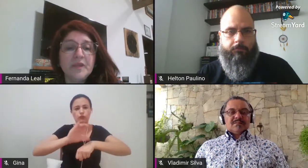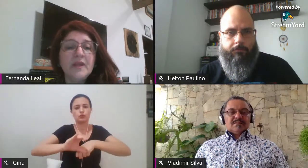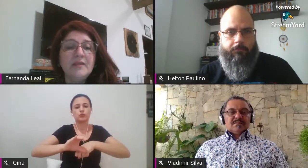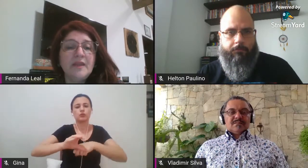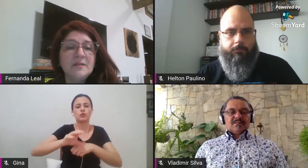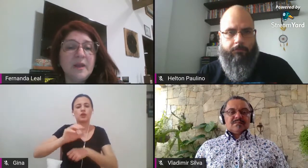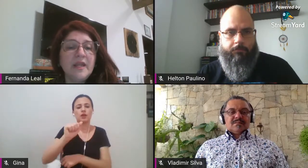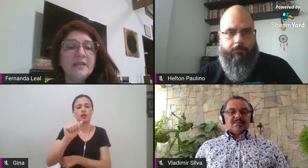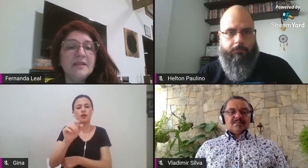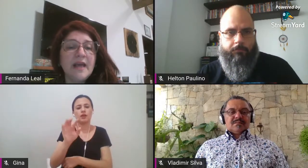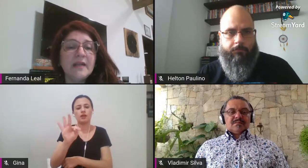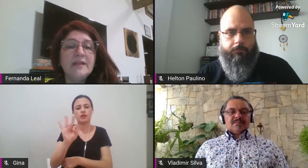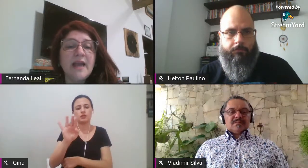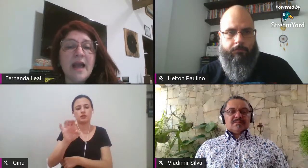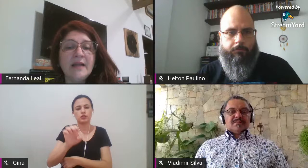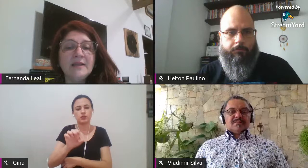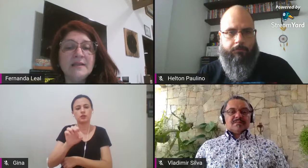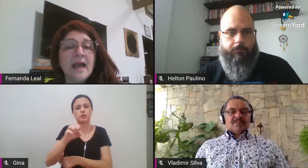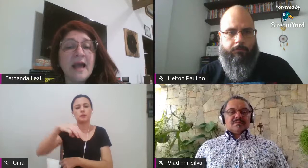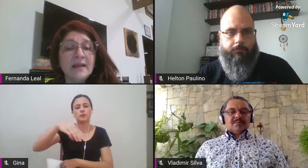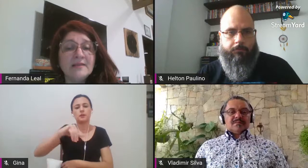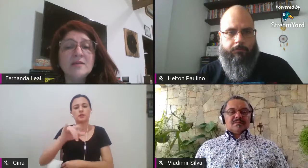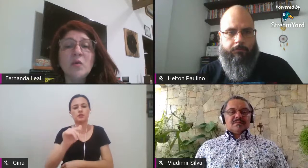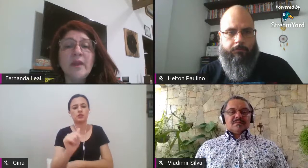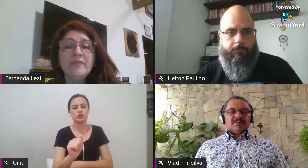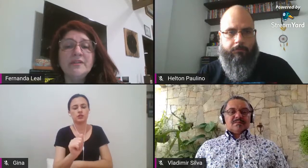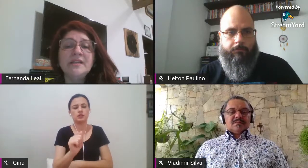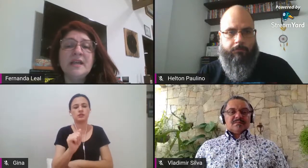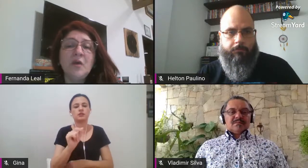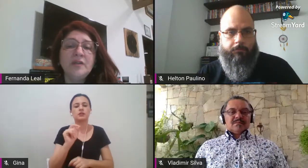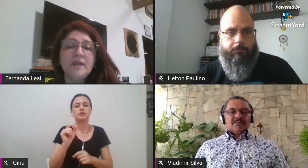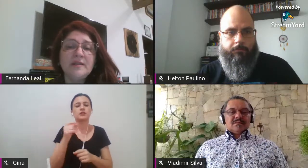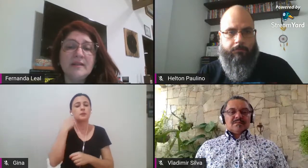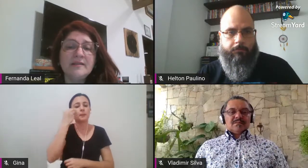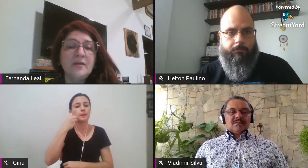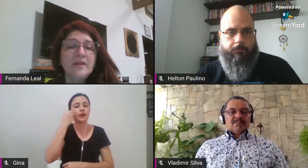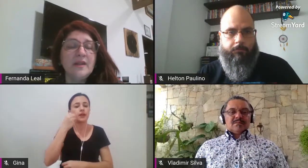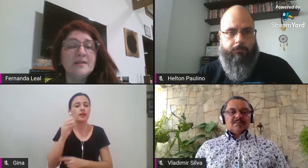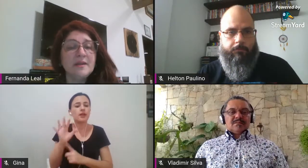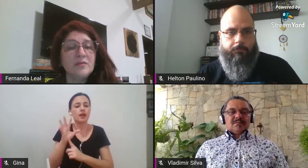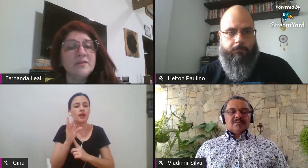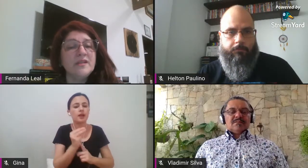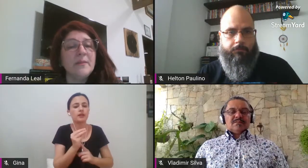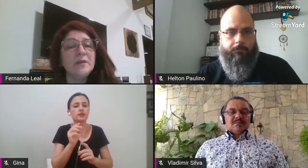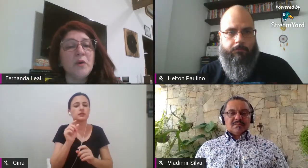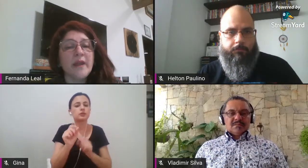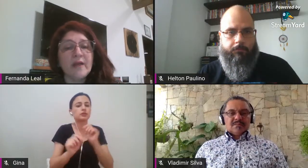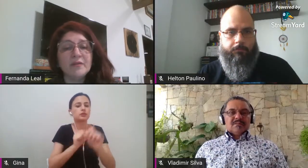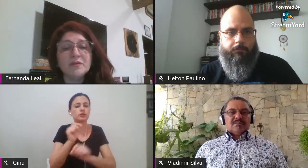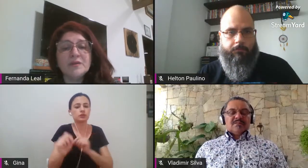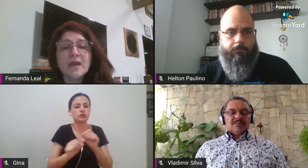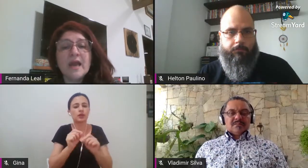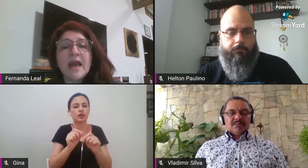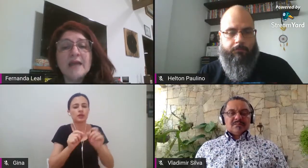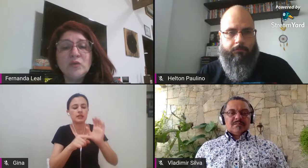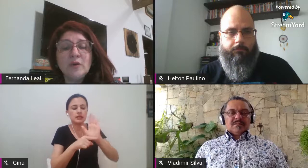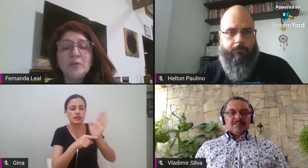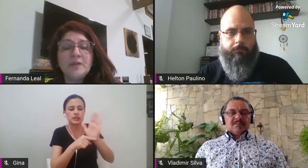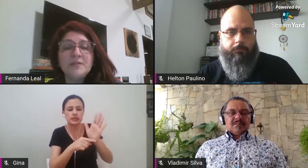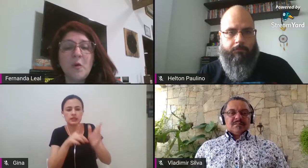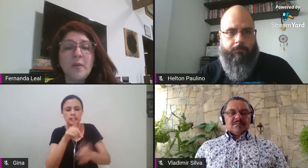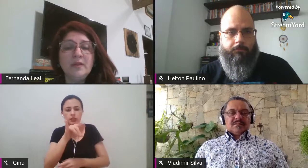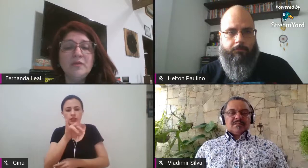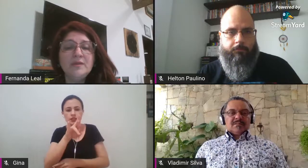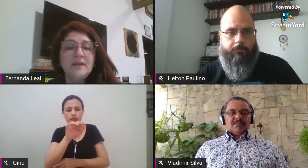2017. Tem experiência na área de artes, com ênfase em roteirização e direção cinematográficos,